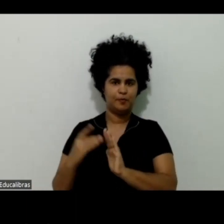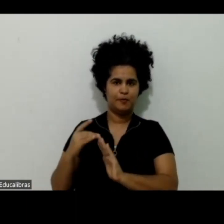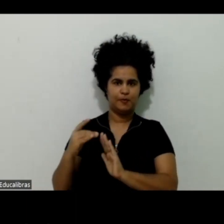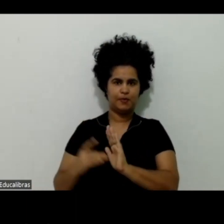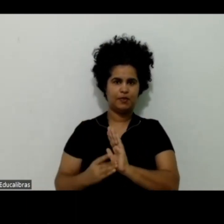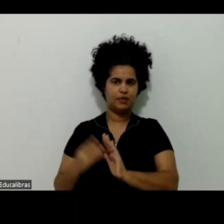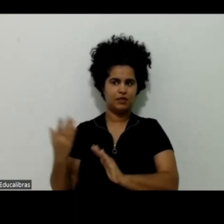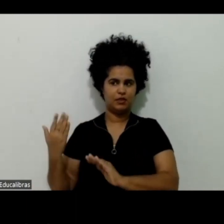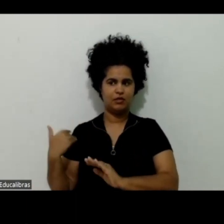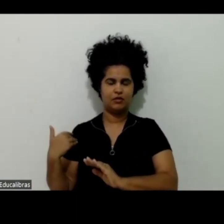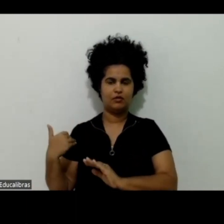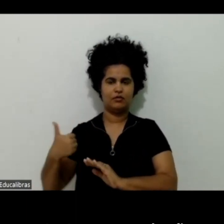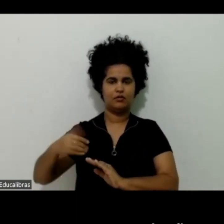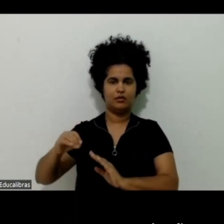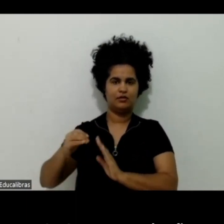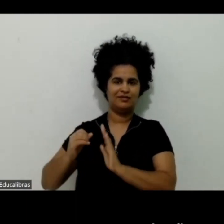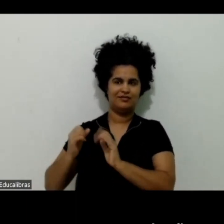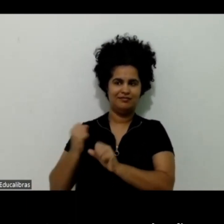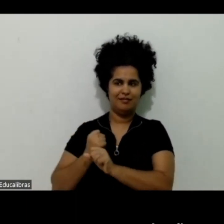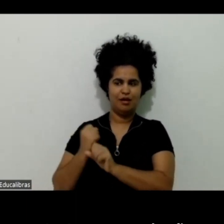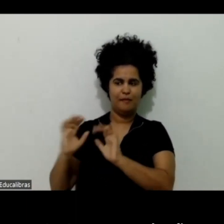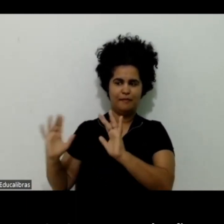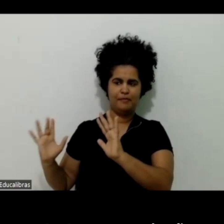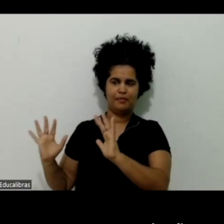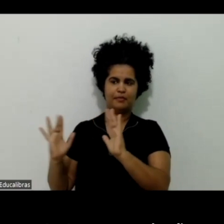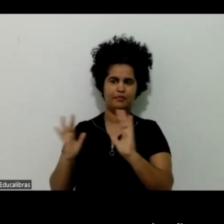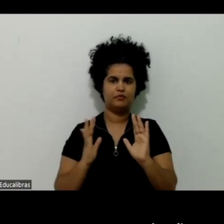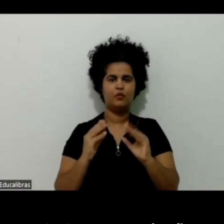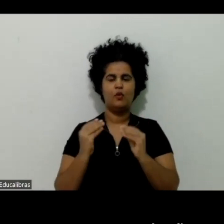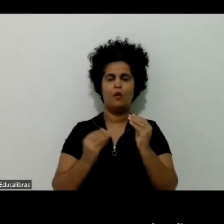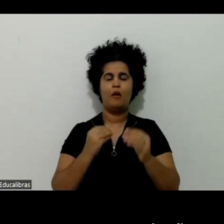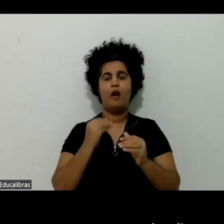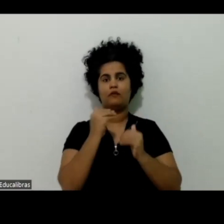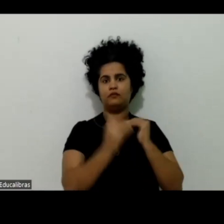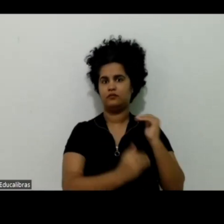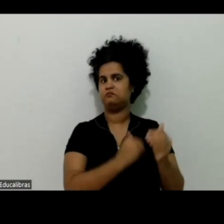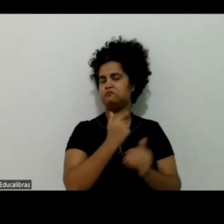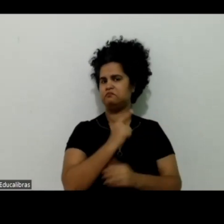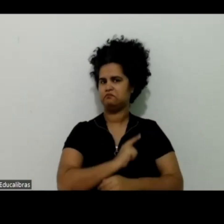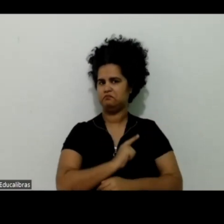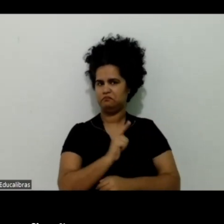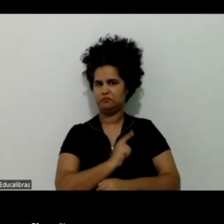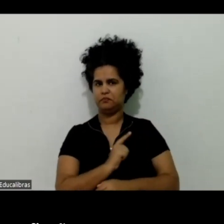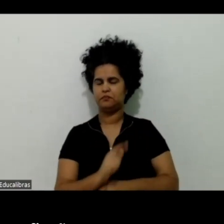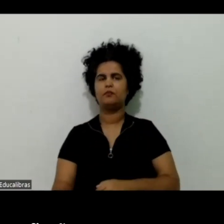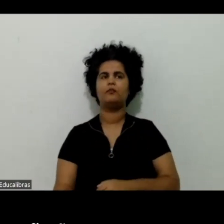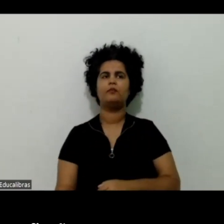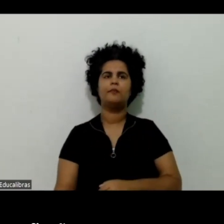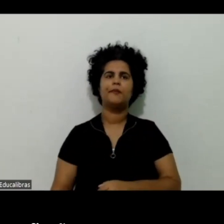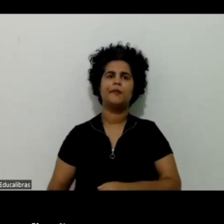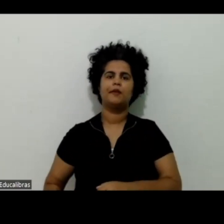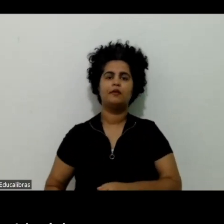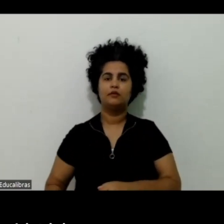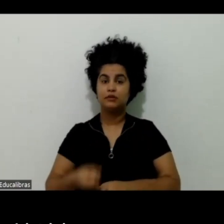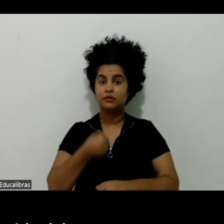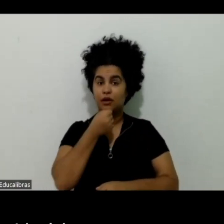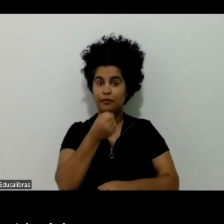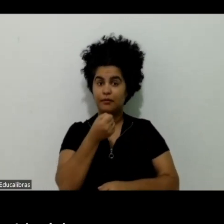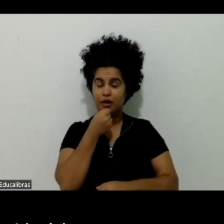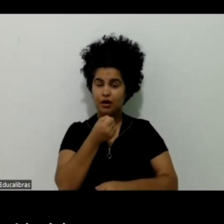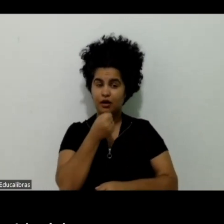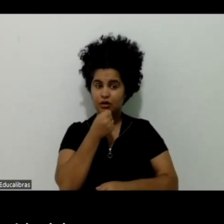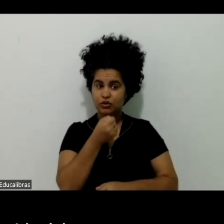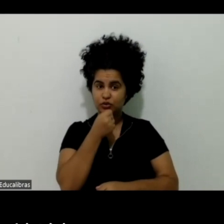Assim, óbvio que a gente tem, né? E todo o acúmulo, o avanço que a gente tem em relação ao debate étnico-racial nessa profissão é fruto